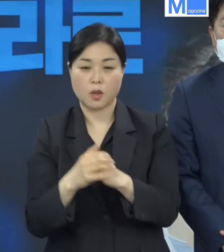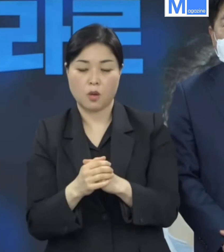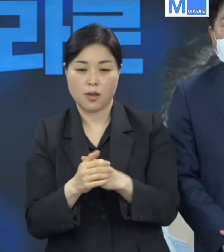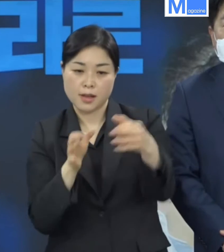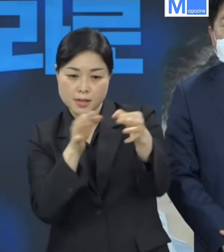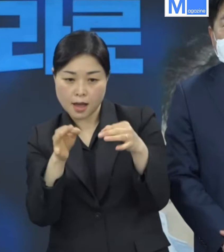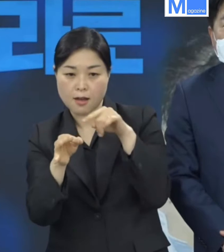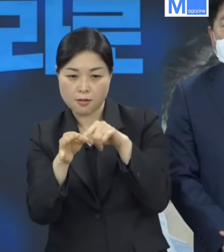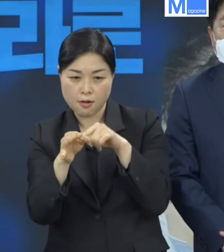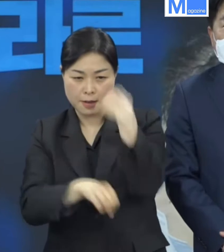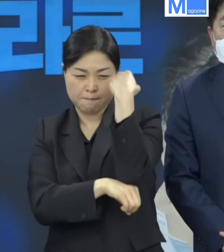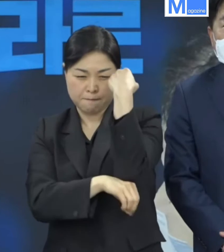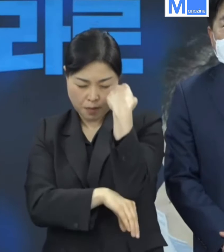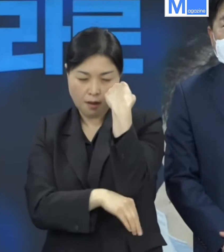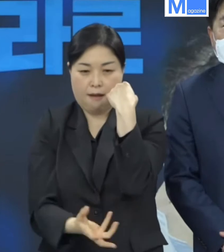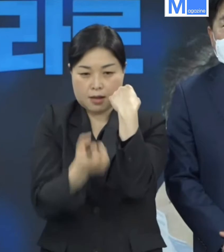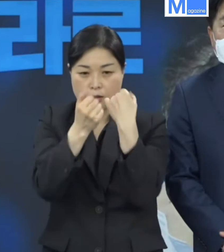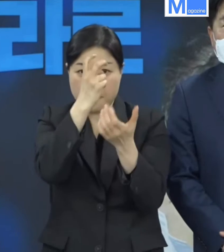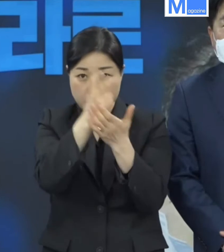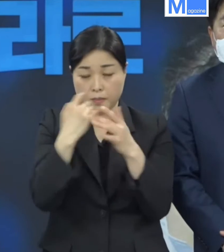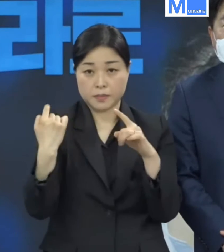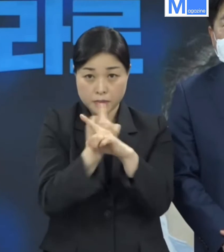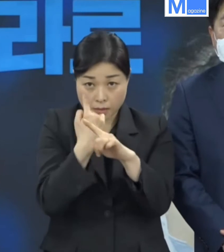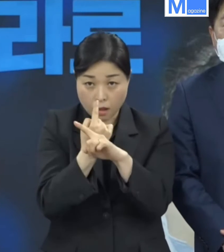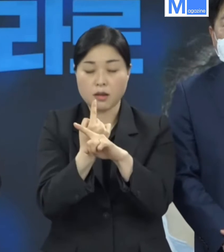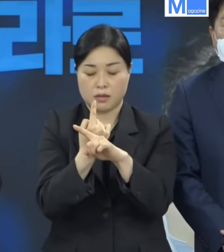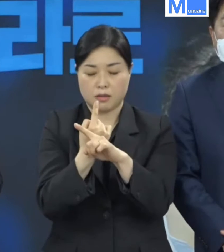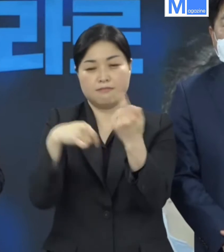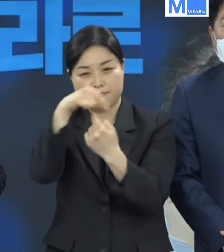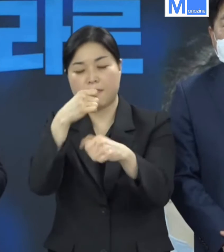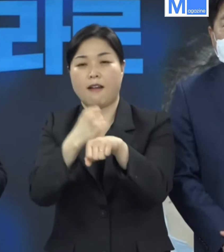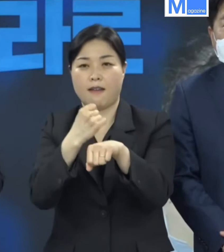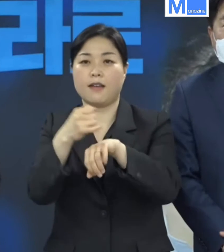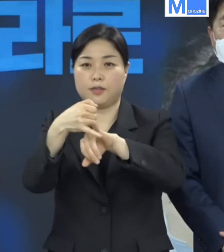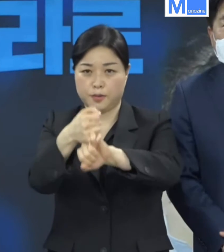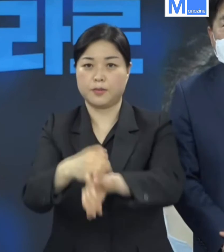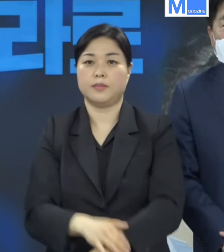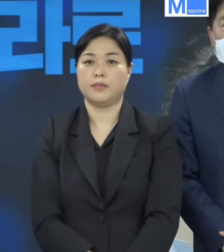될 수 있도록 법과 제도를 보완하고 정비해 나가겠습니다.